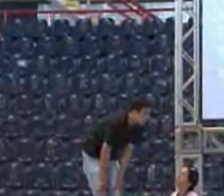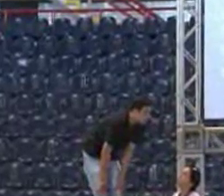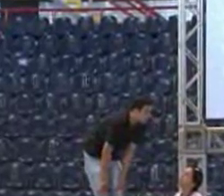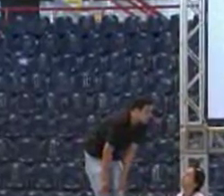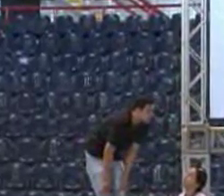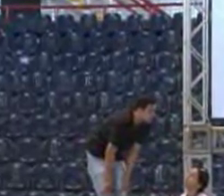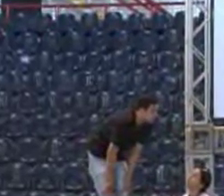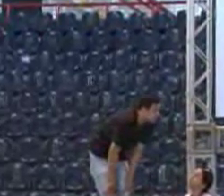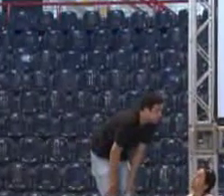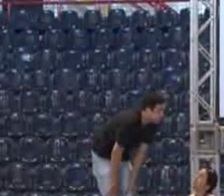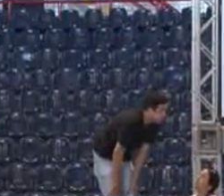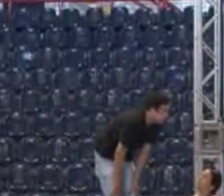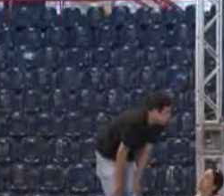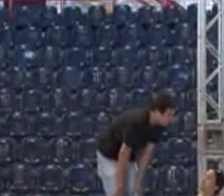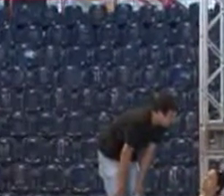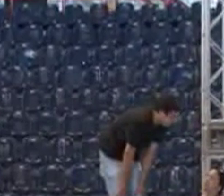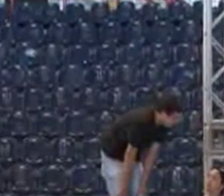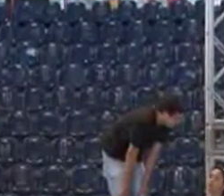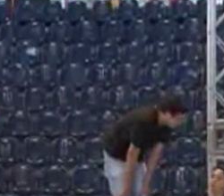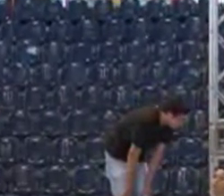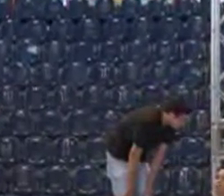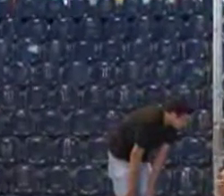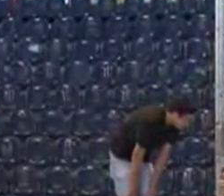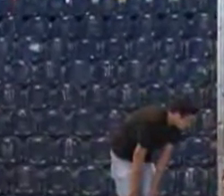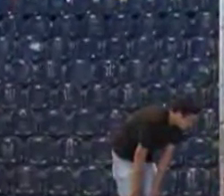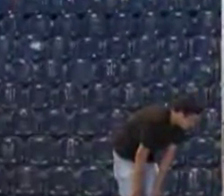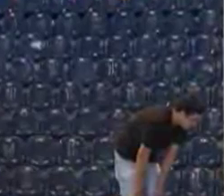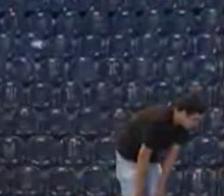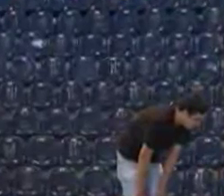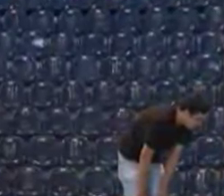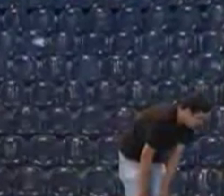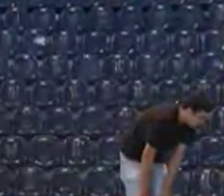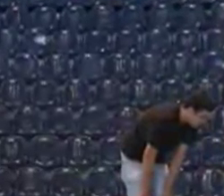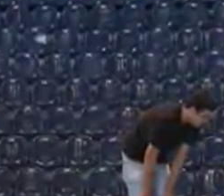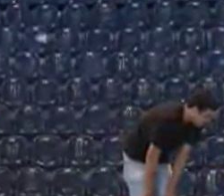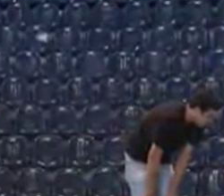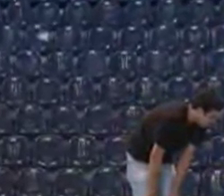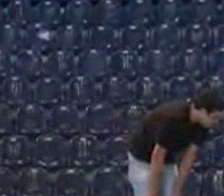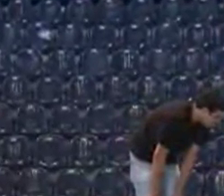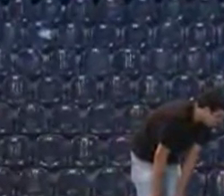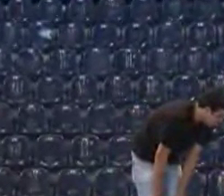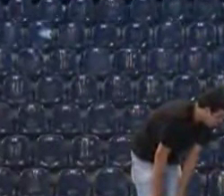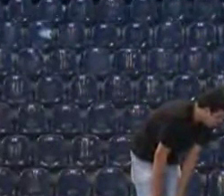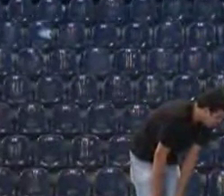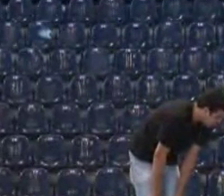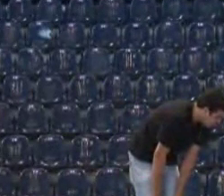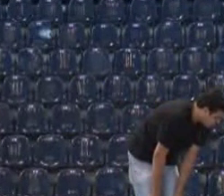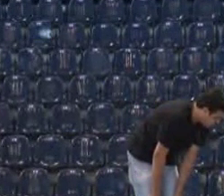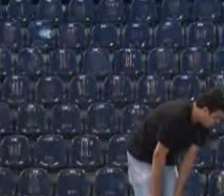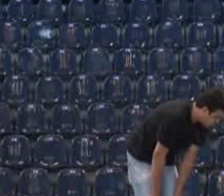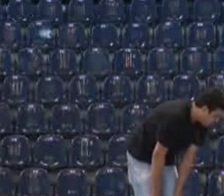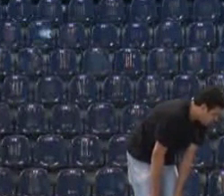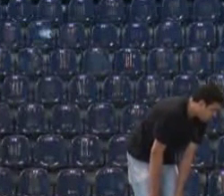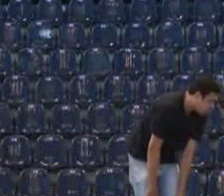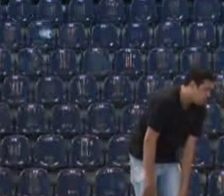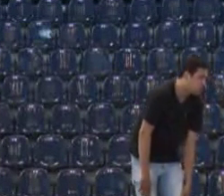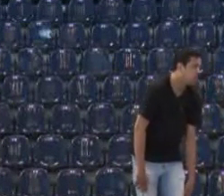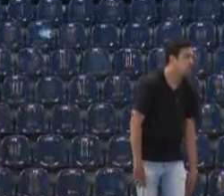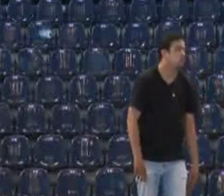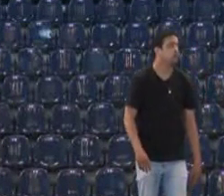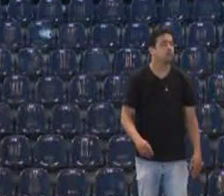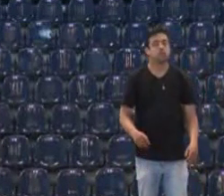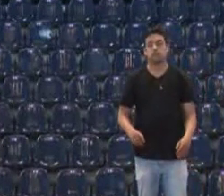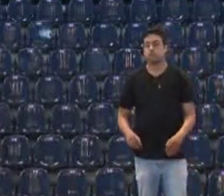redação se eu rasurar em algum momento? Não. Agora procurem ter um texto bem apresentado, sem rasura.